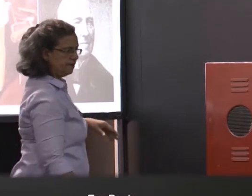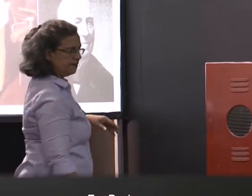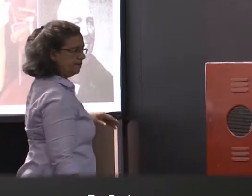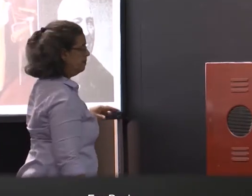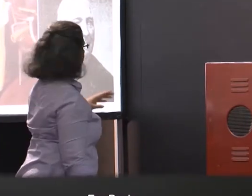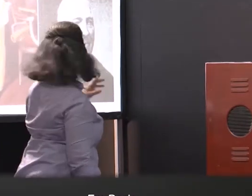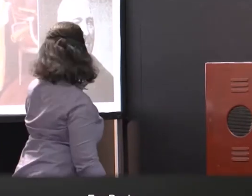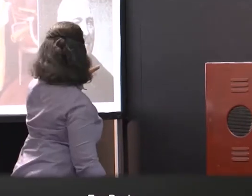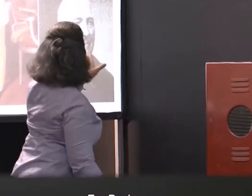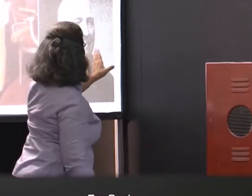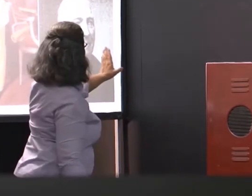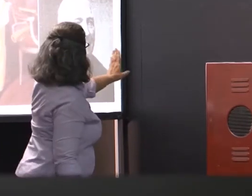em Paris.